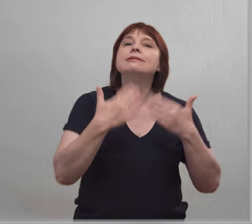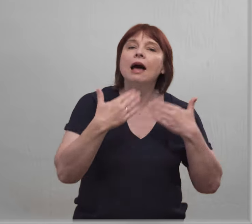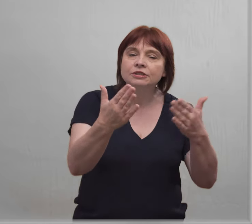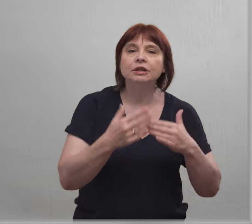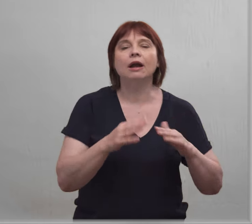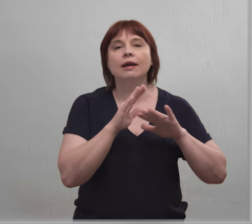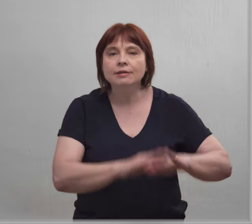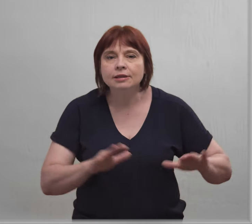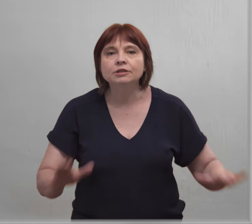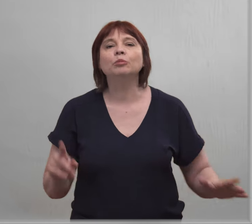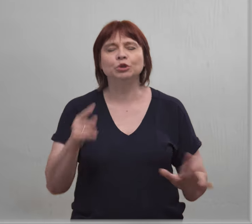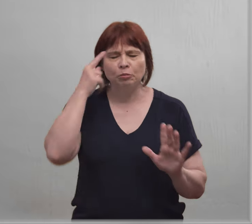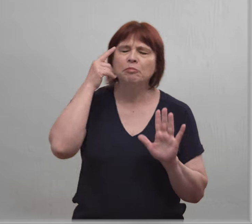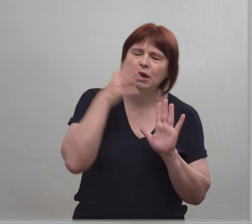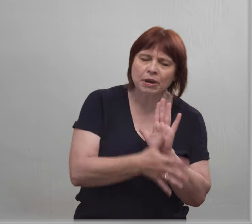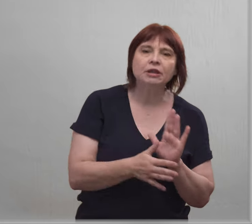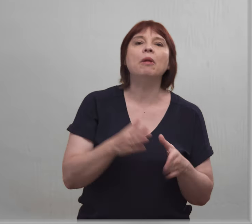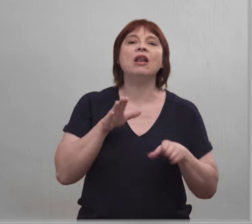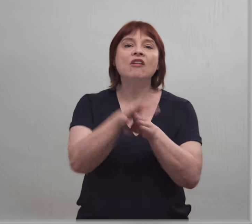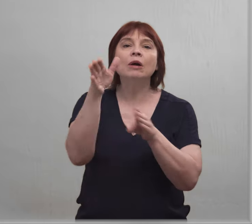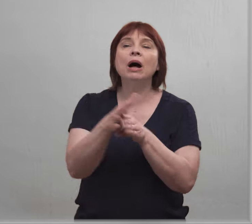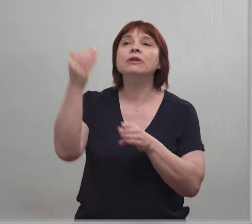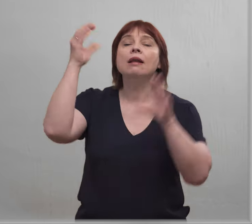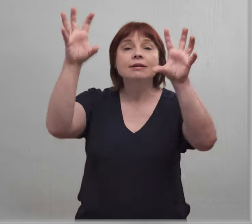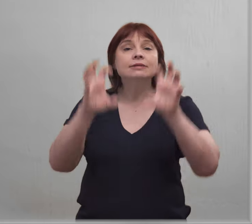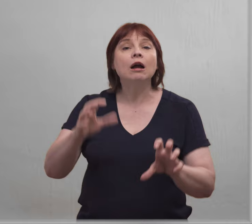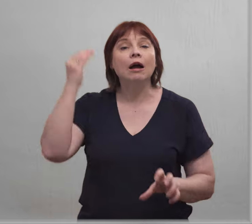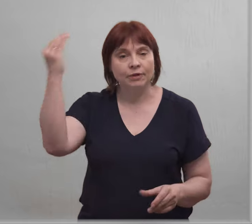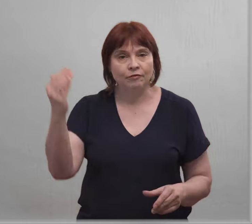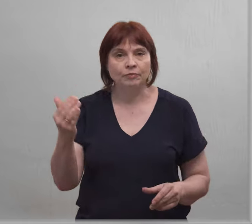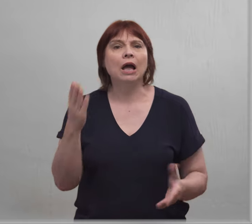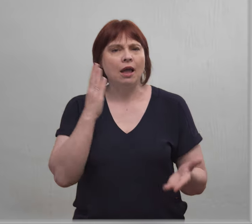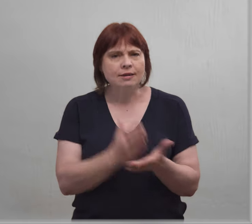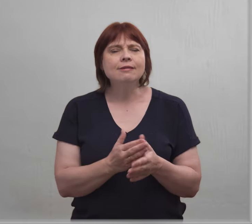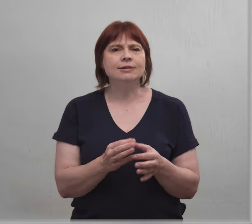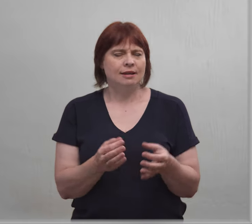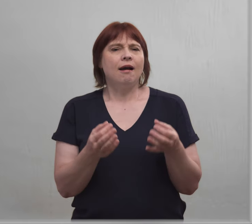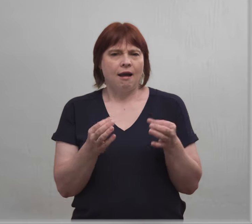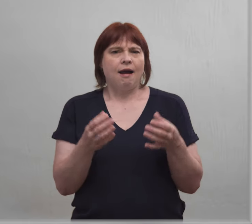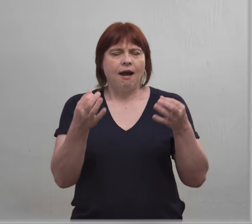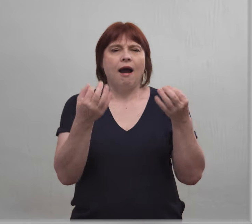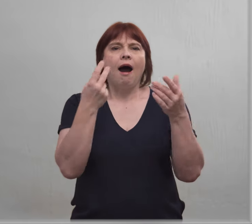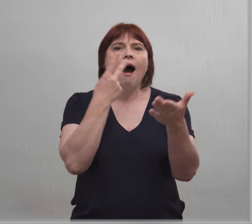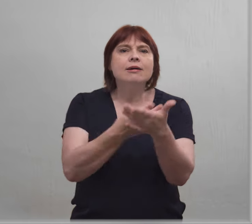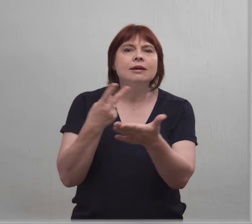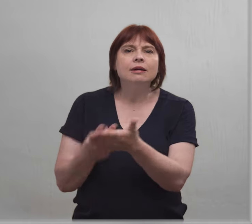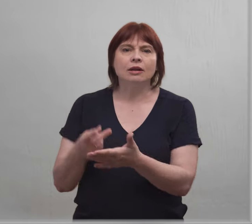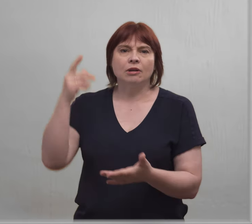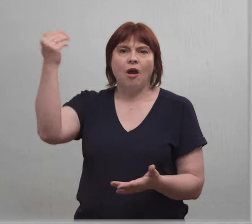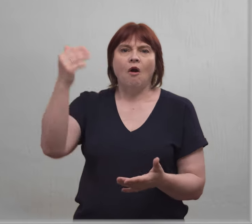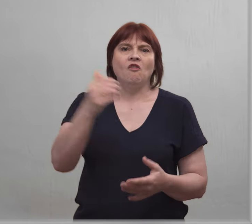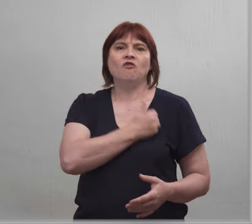века, чтобы мы исполняли все слова закона сего. Есть открытая воля Божья, которую Бог уже явил в